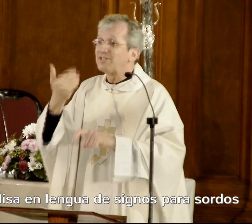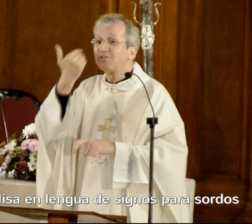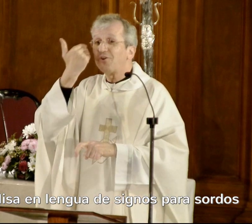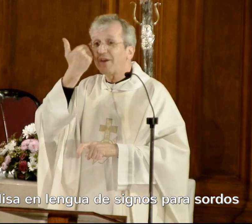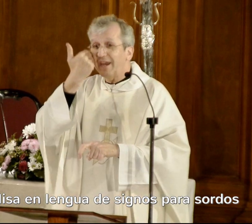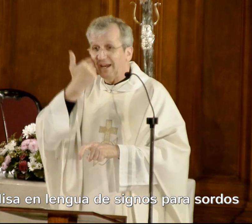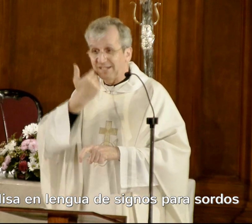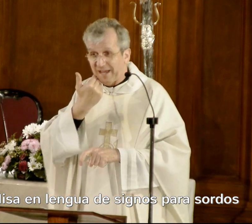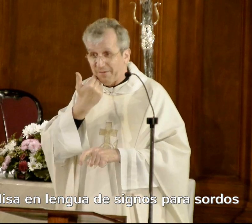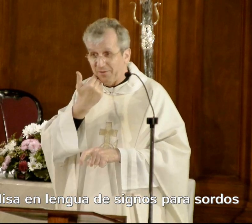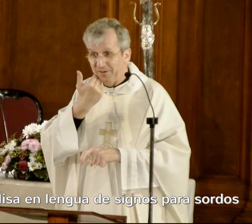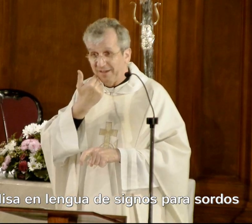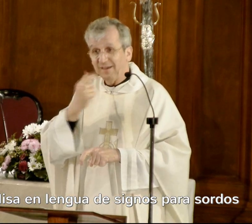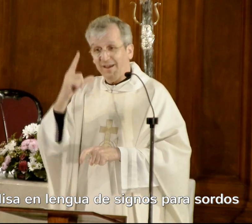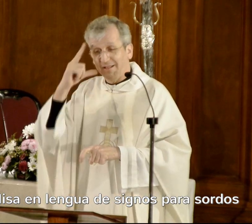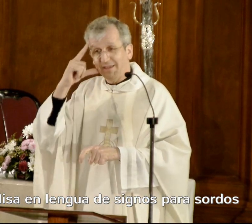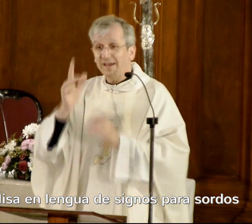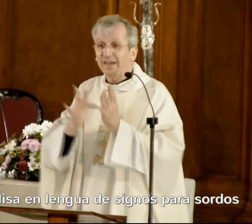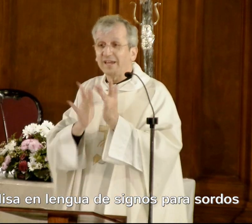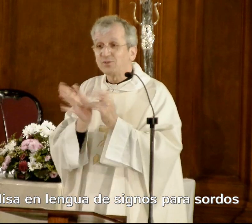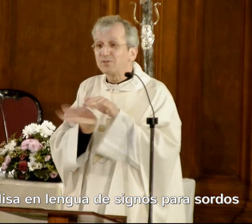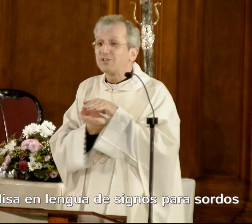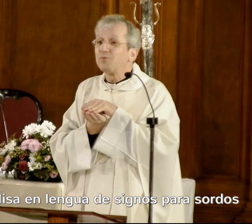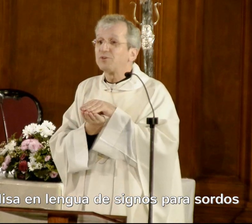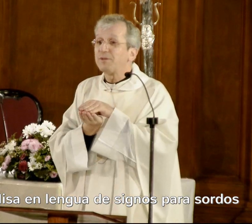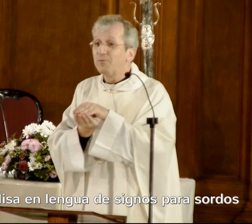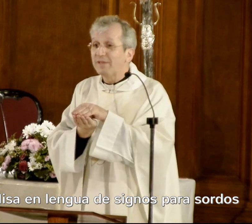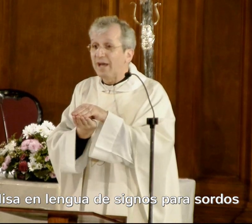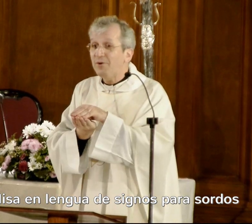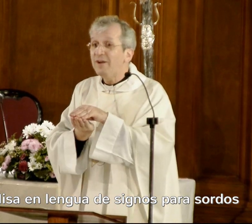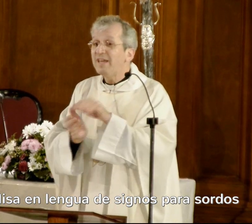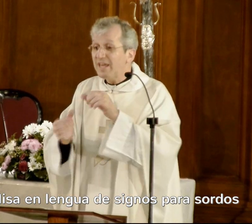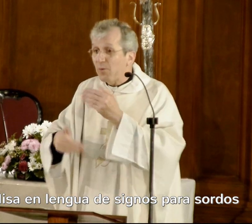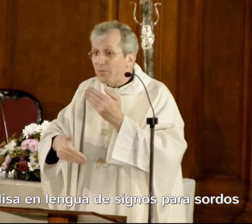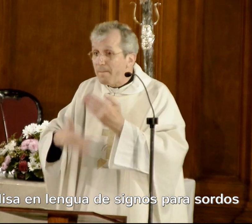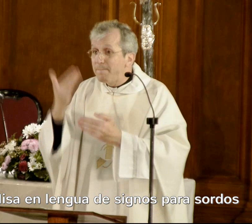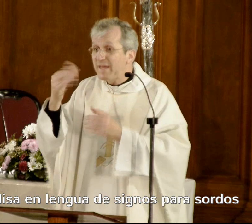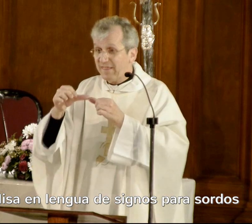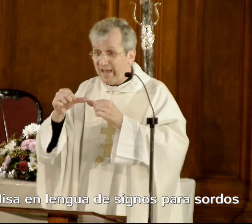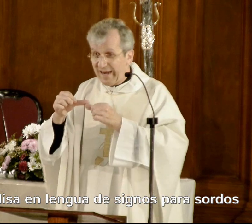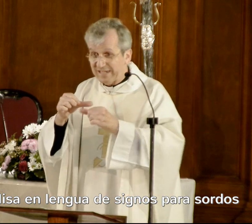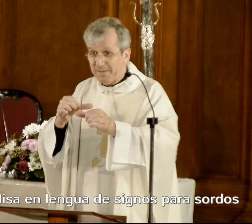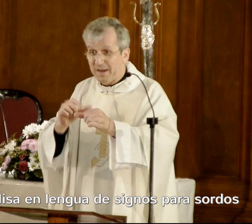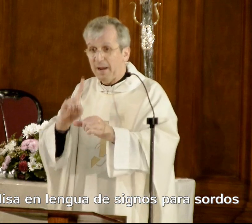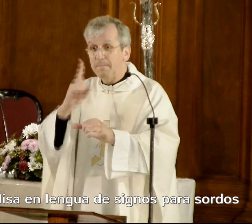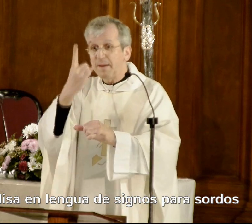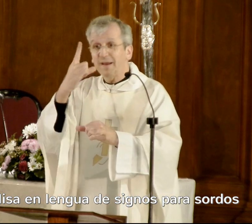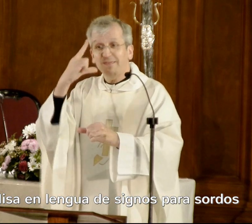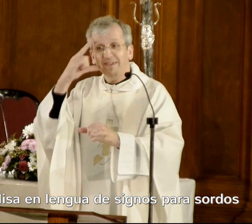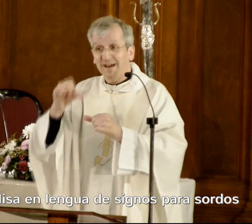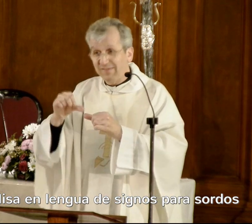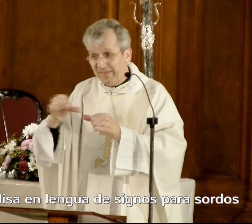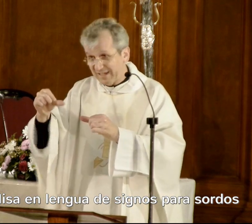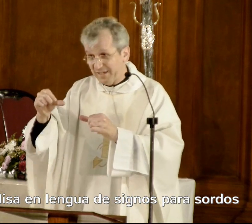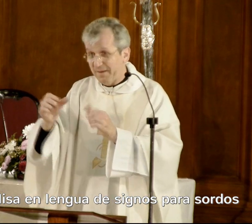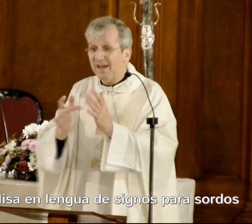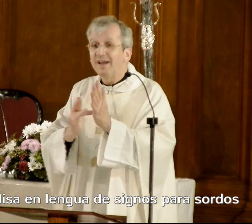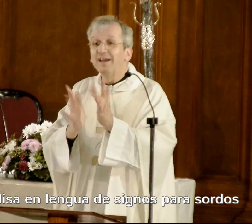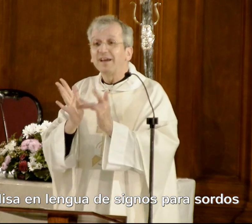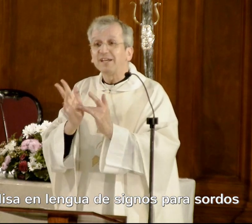descanso era el sábado, el día en que Jesús estuvo sepultado, y cuando empieza la semana, el primer día de la semana,